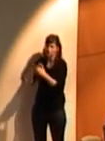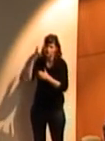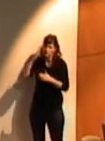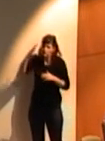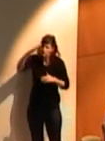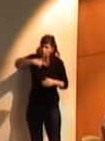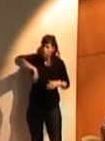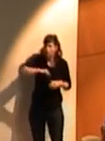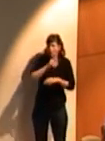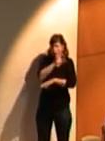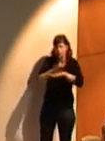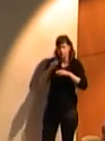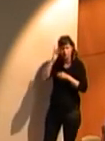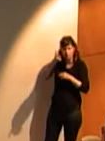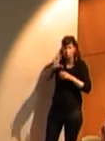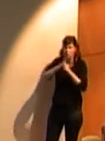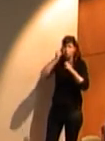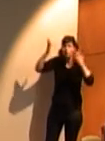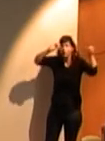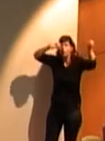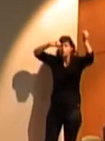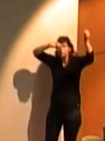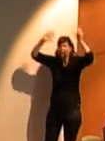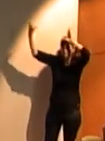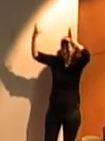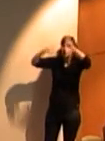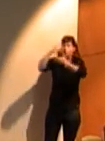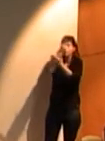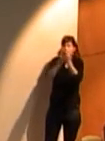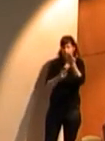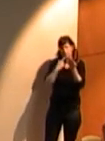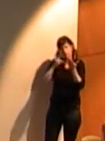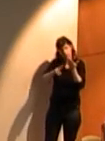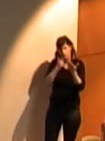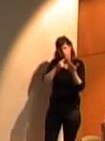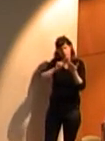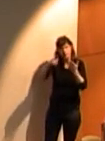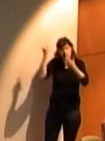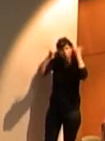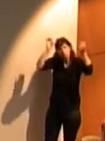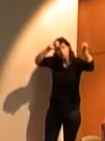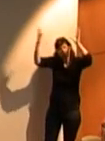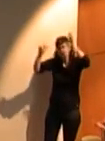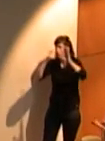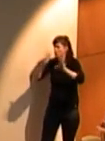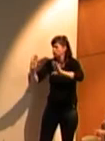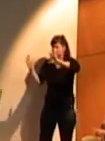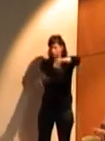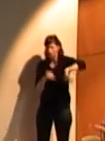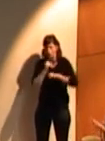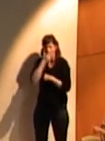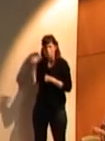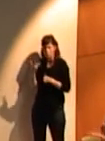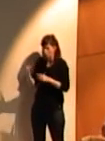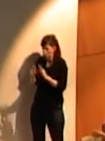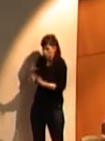qu'architectes, à beaucoup conceptualiser, à travailler beaucoup en dessin, ce qui est déjà... faut avoir une certaine capacité d'abstraction. Et là, on s'est dit, bon, bah, très bien, on va dessiner ce qu'on a, même